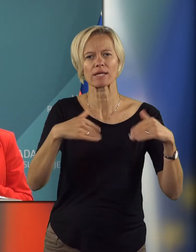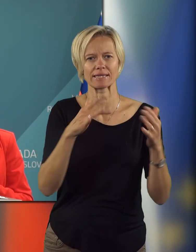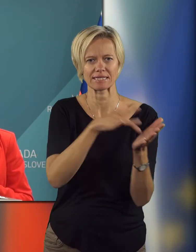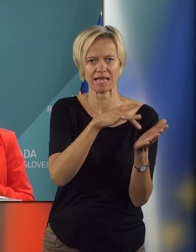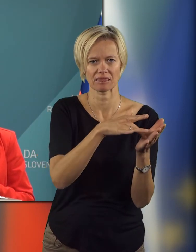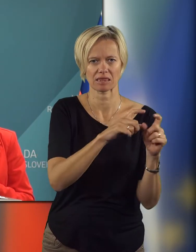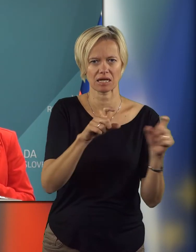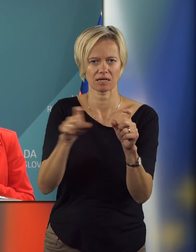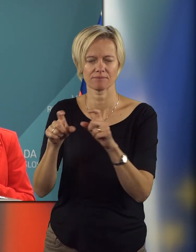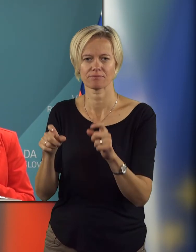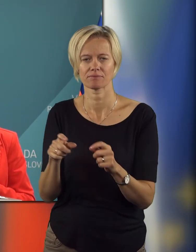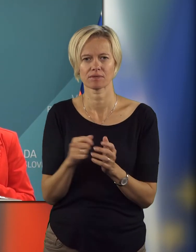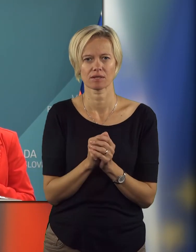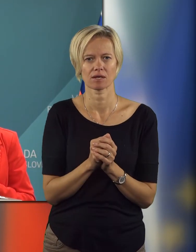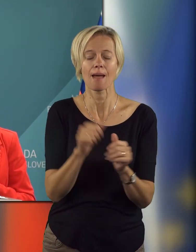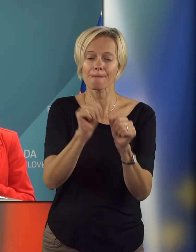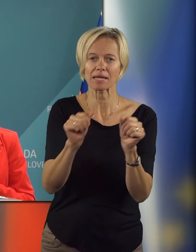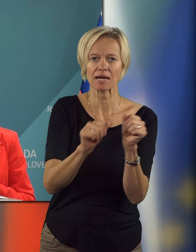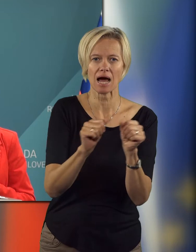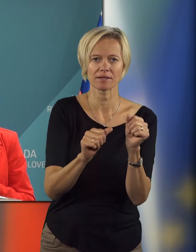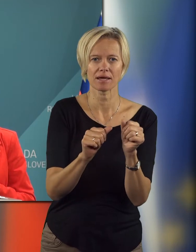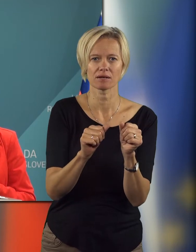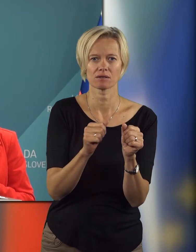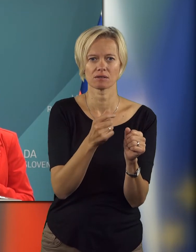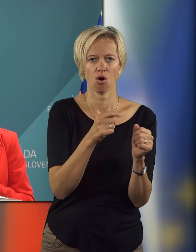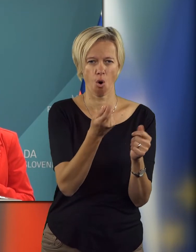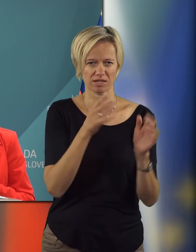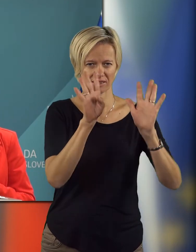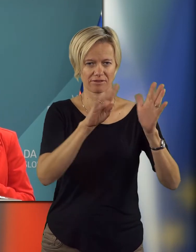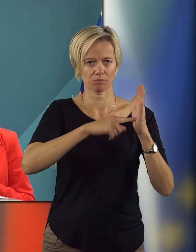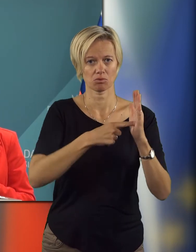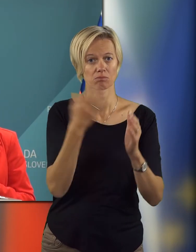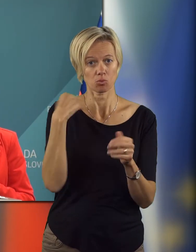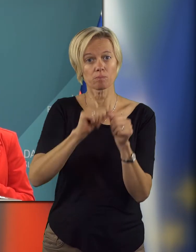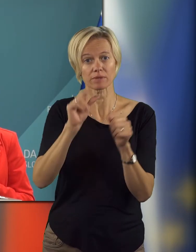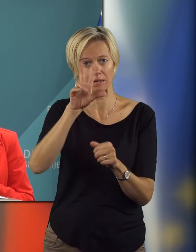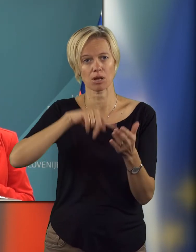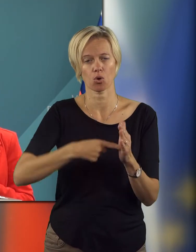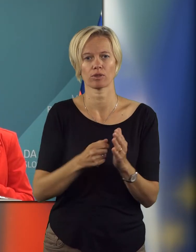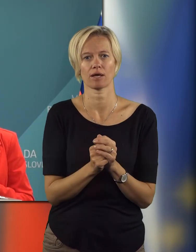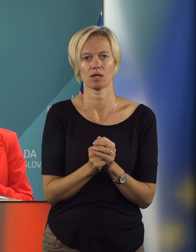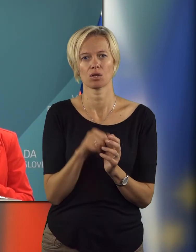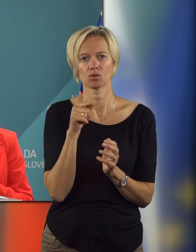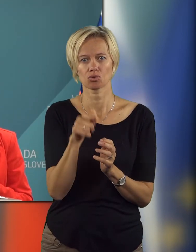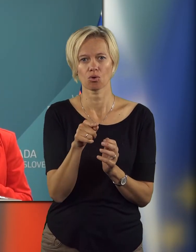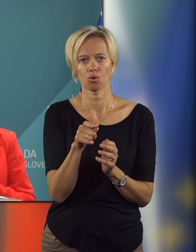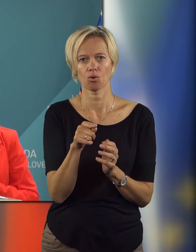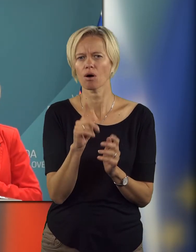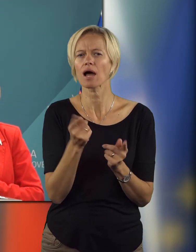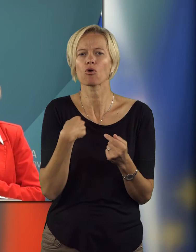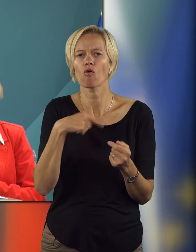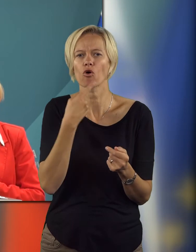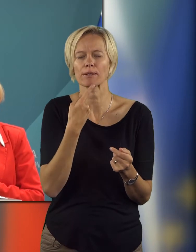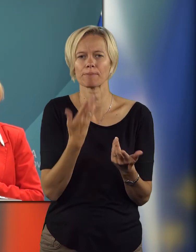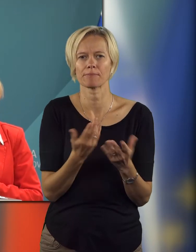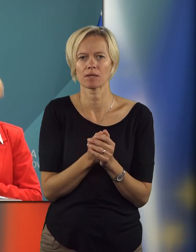centrih. Povedala sem, da je bil prihranek od 9 milijonov 3 milijone. O